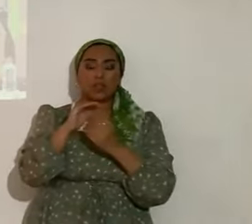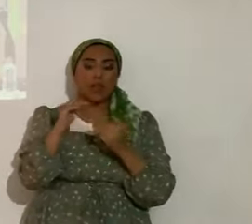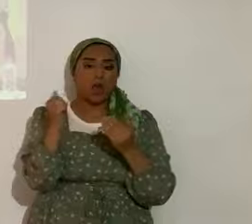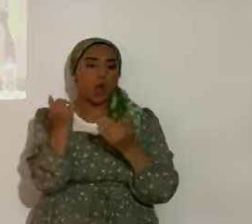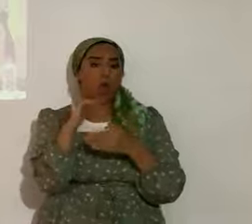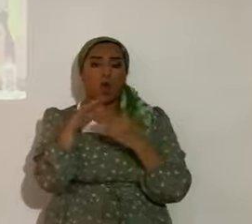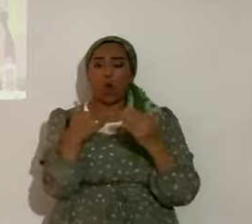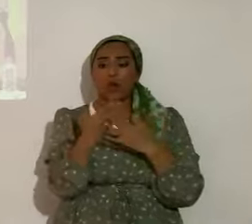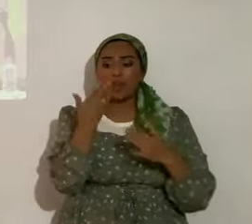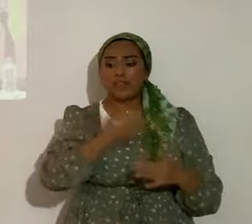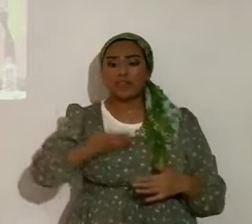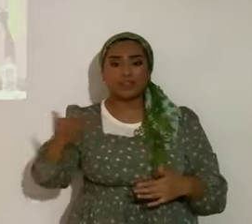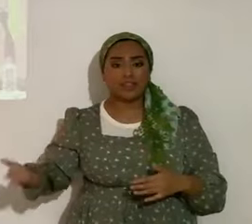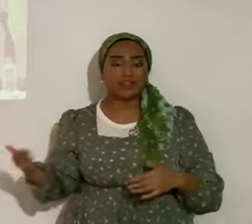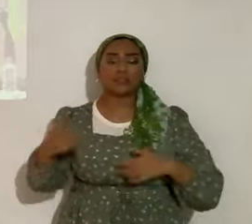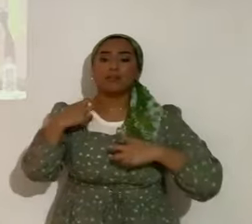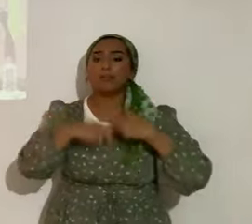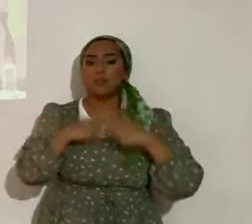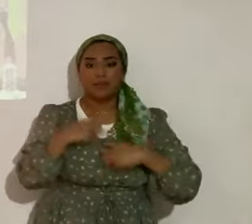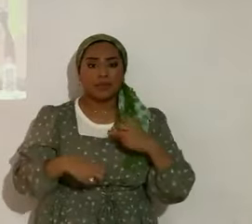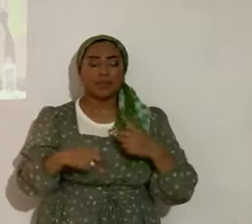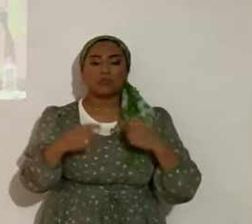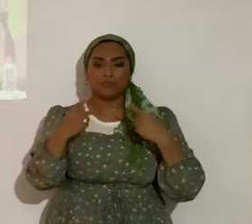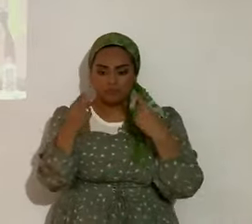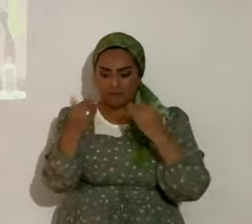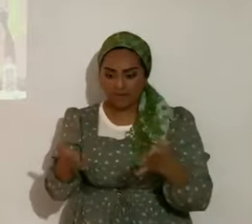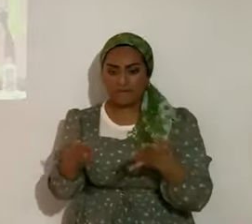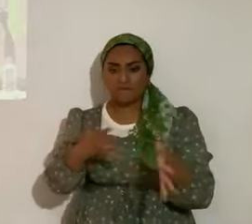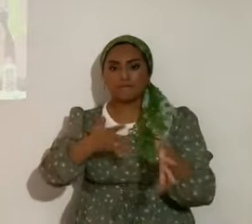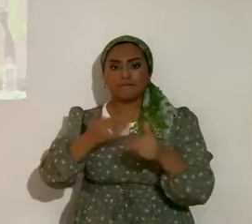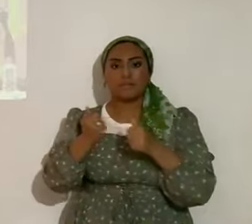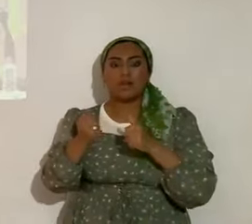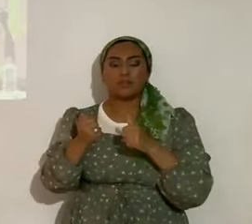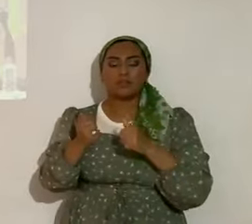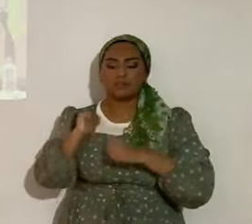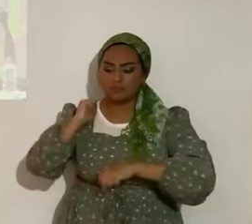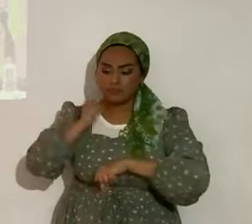cosas, dificultades o pecados, tratarlos rápido y con firmeza.